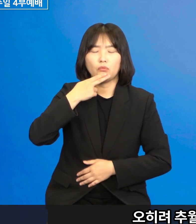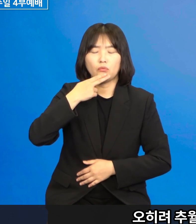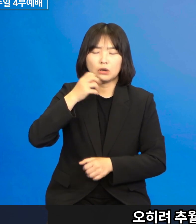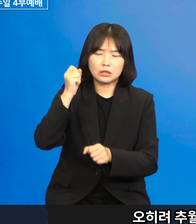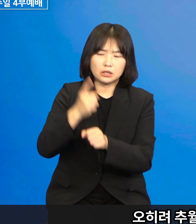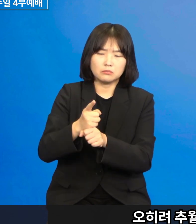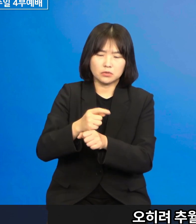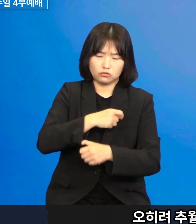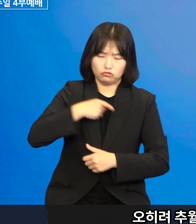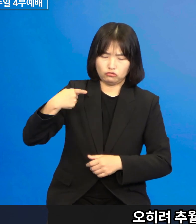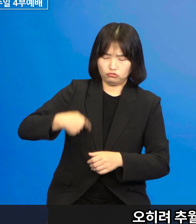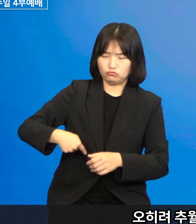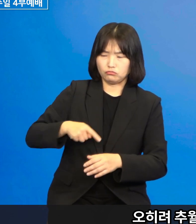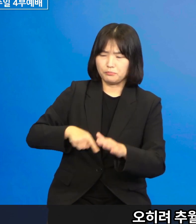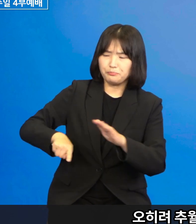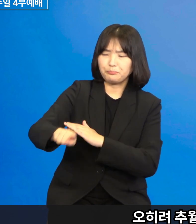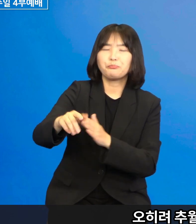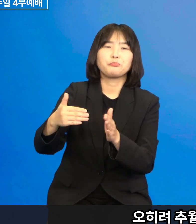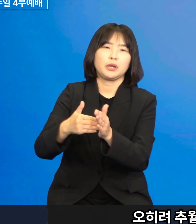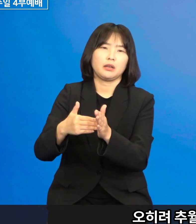있습니다.